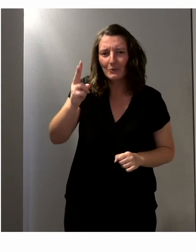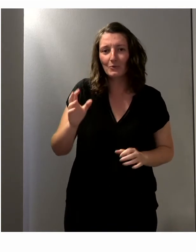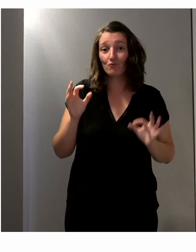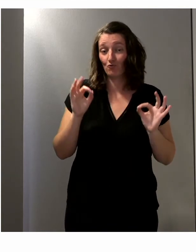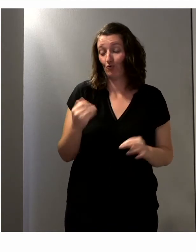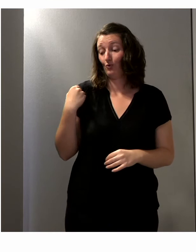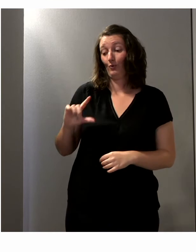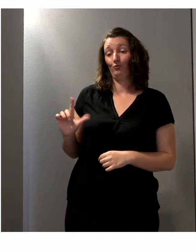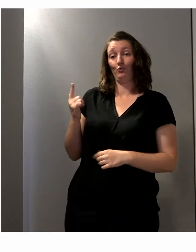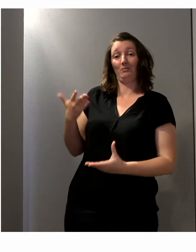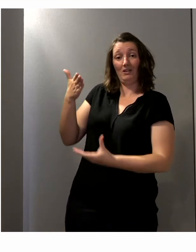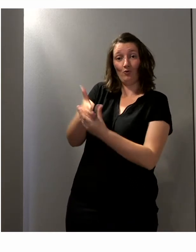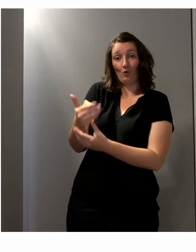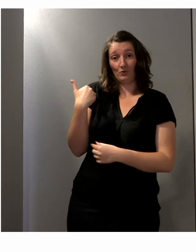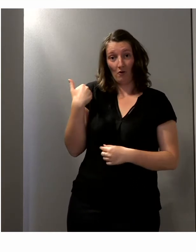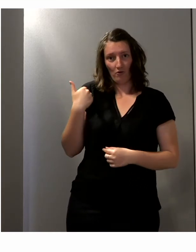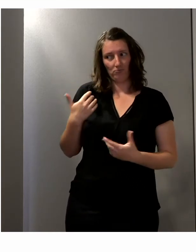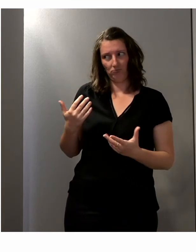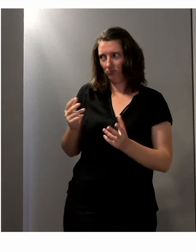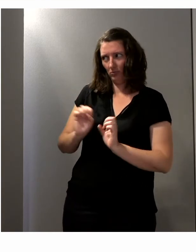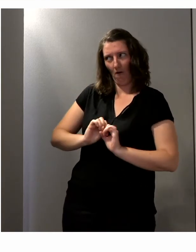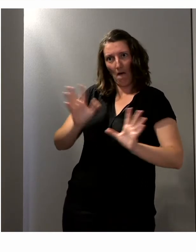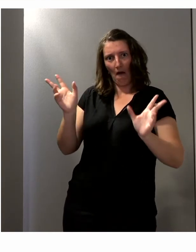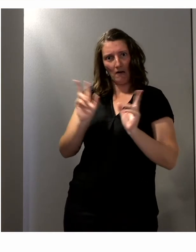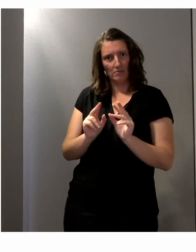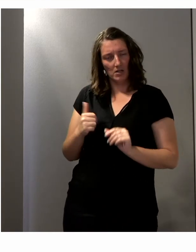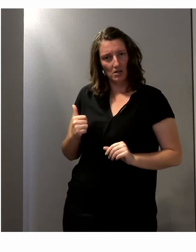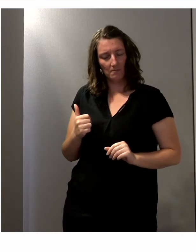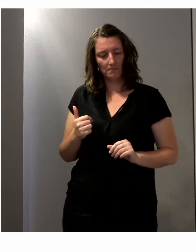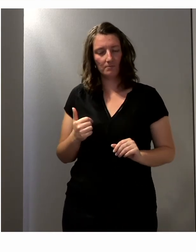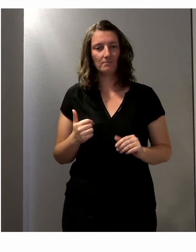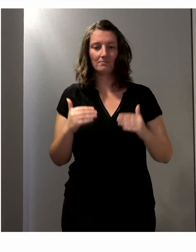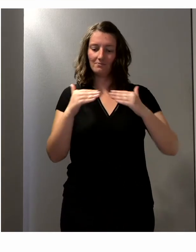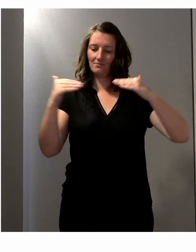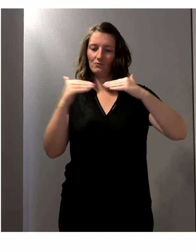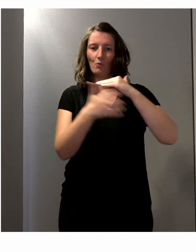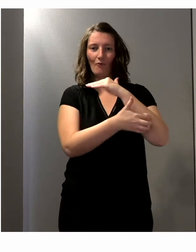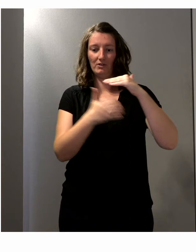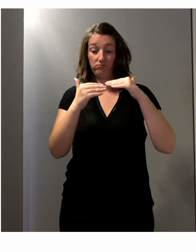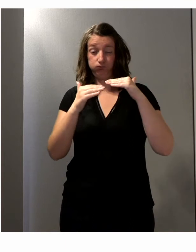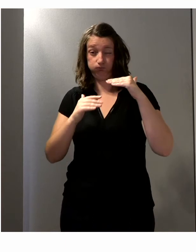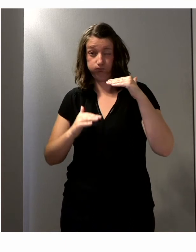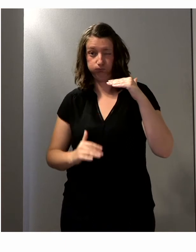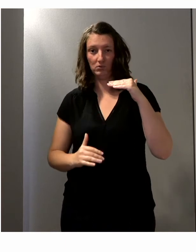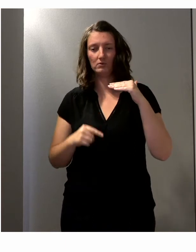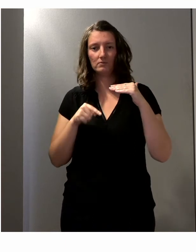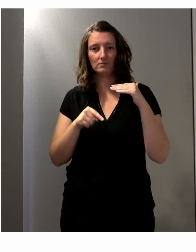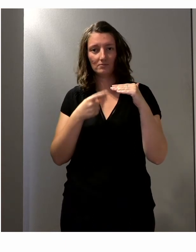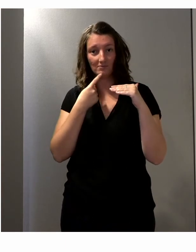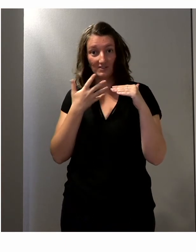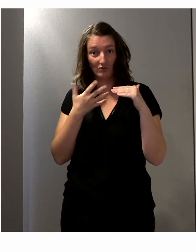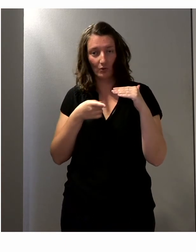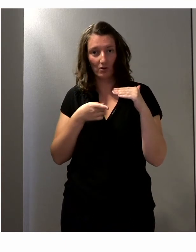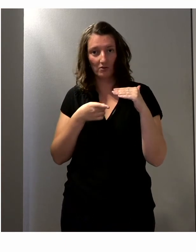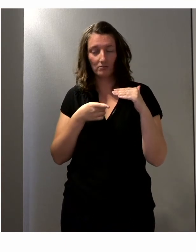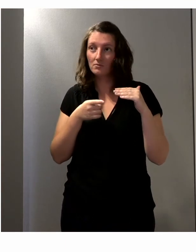M. Policiano l'a dit très bien, être en dessous du seuil de pauvreté, c'est